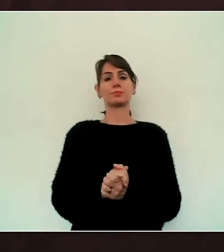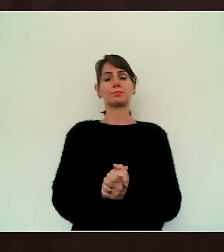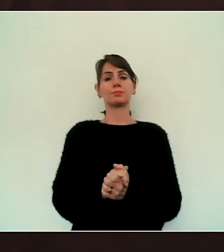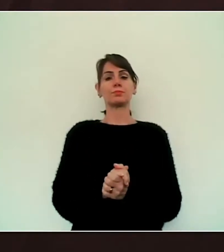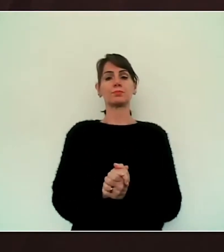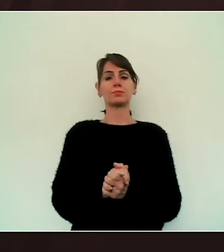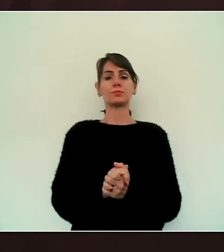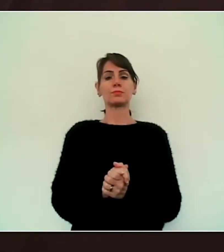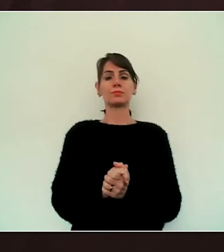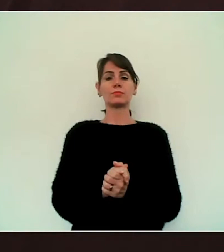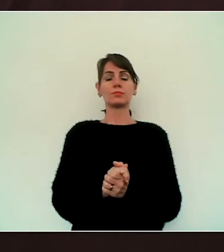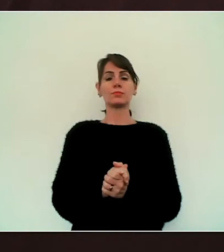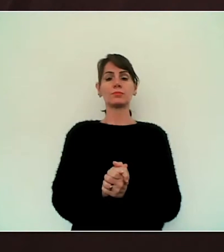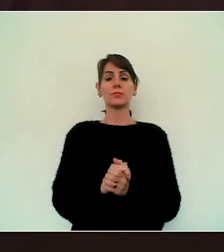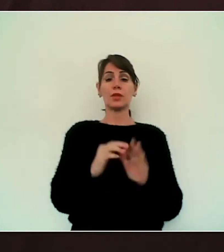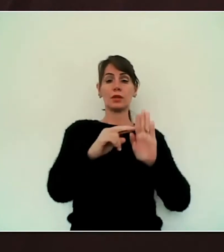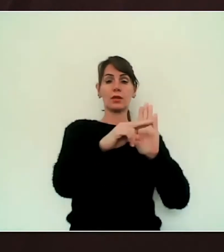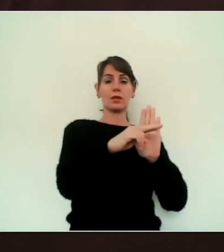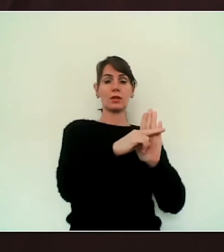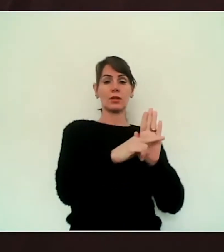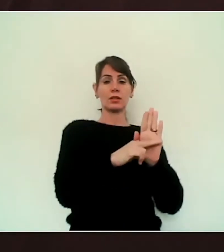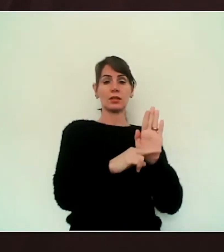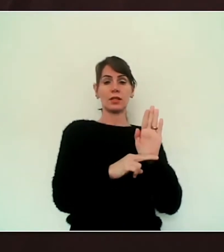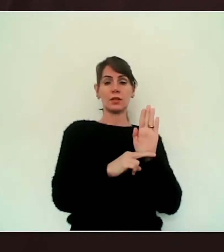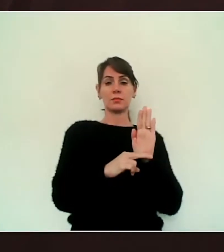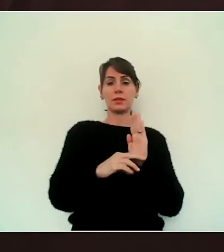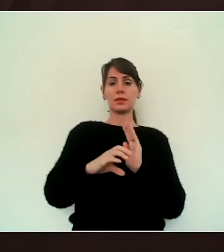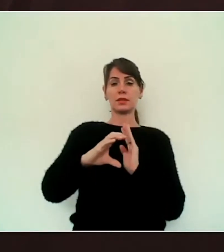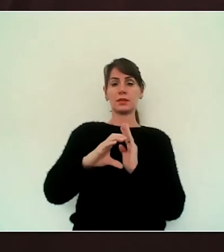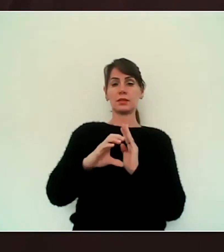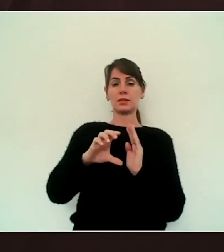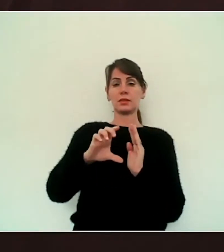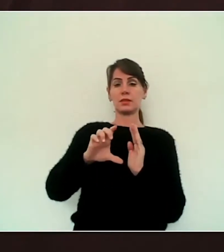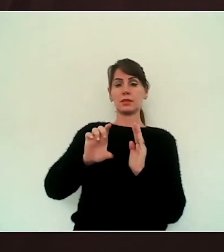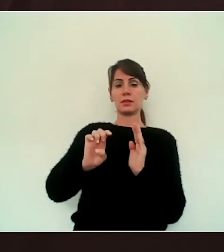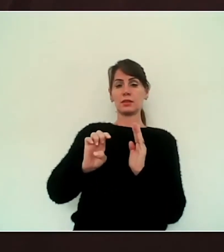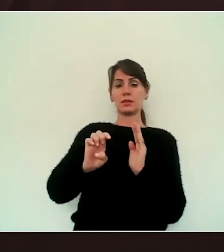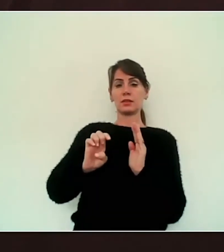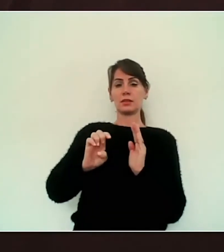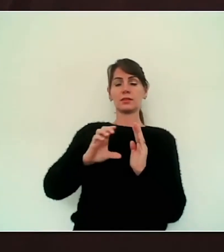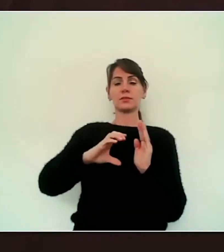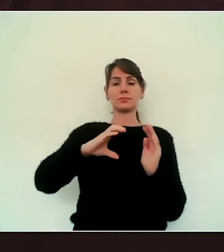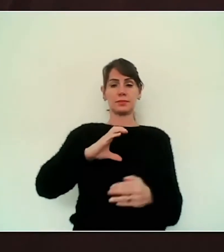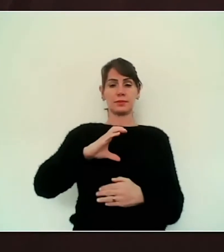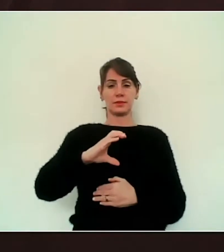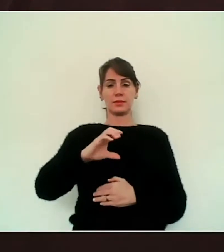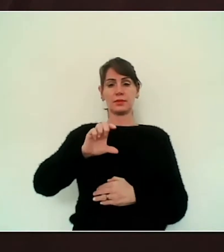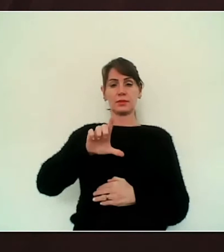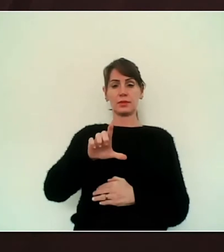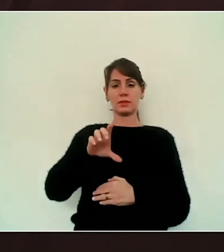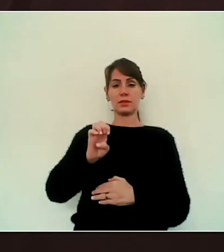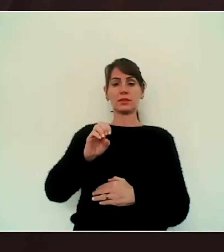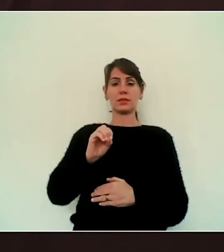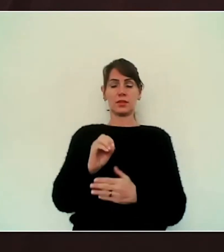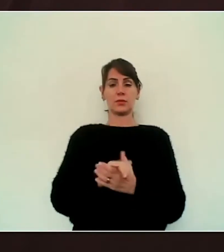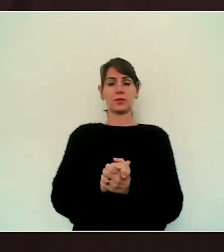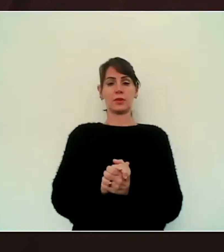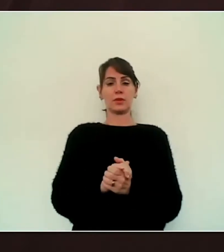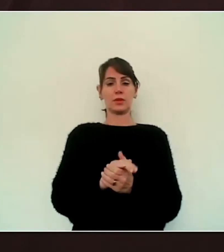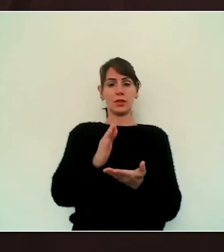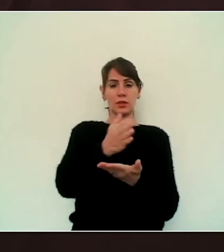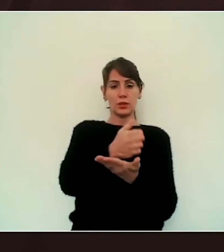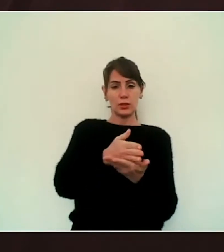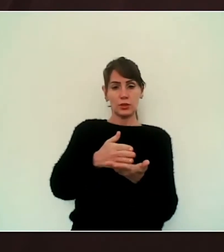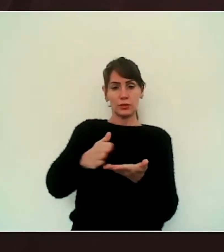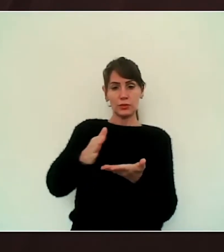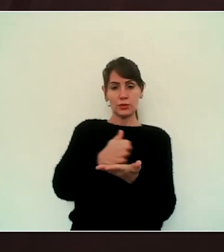divide a igreja em duas classes de pessoas, os clérigos e os leigos, tá? No período da igreja